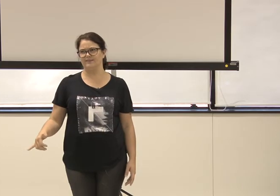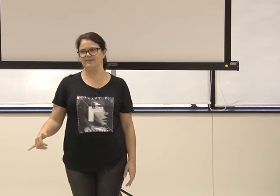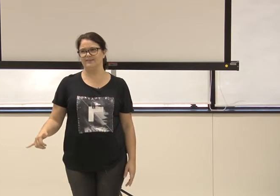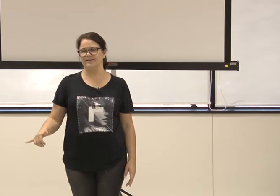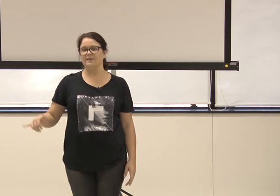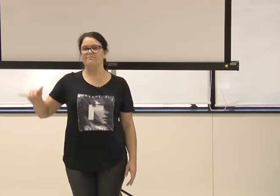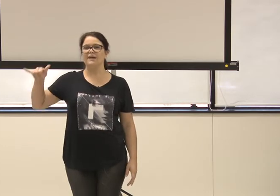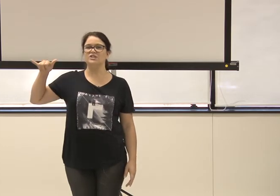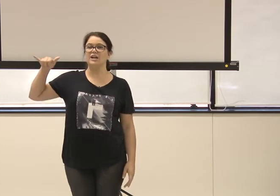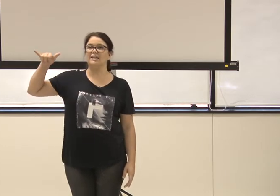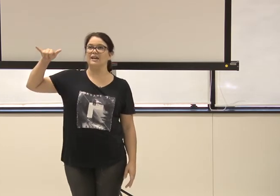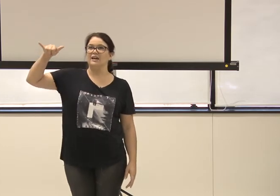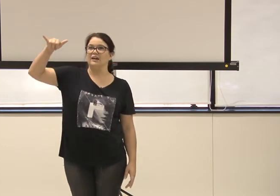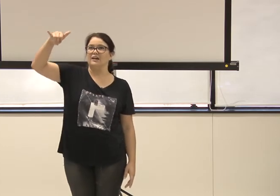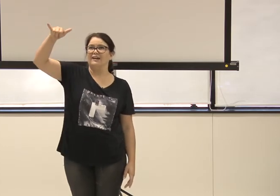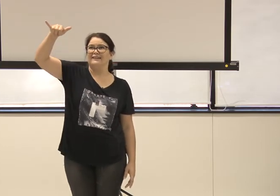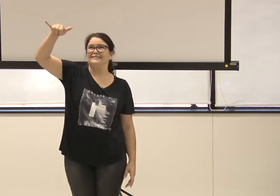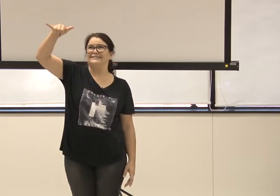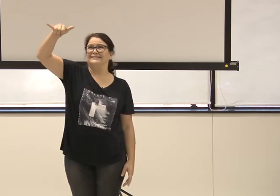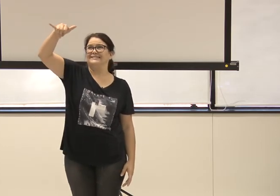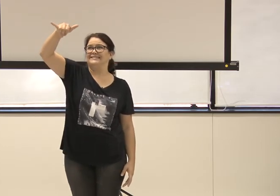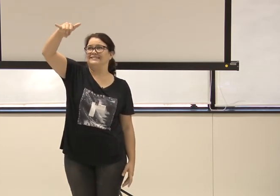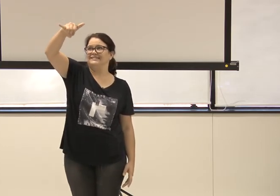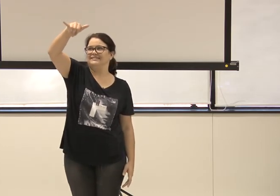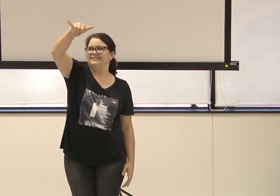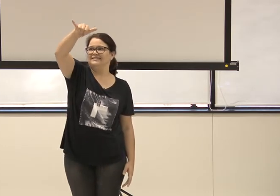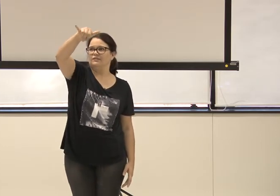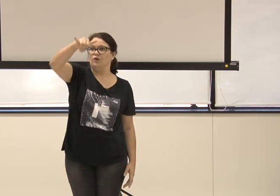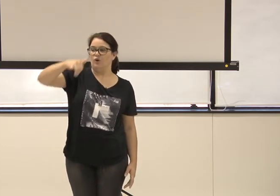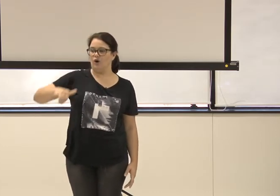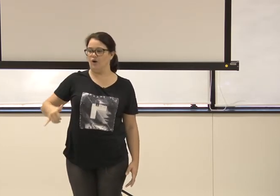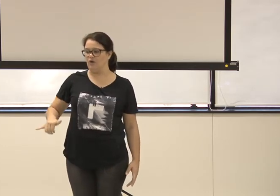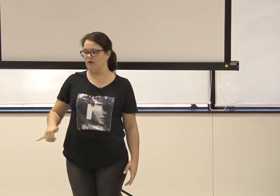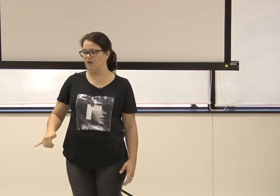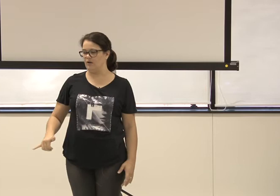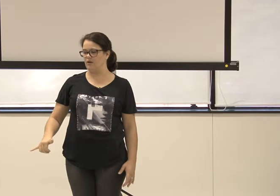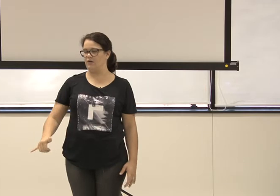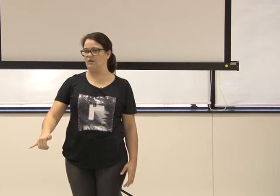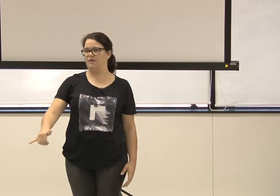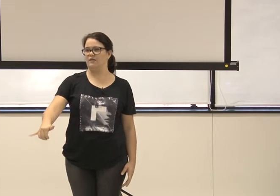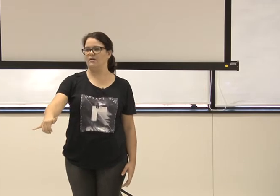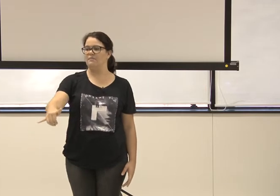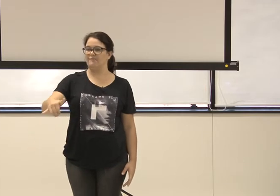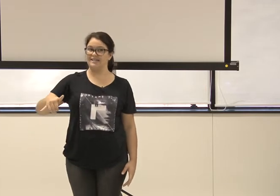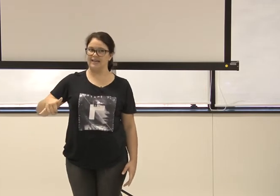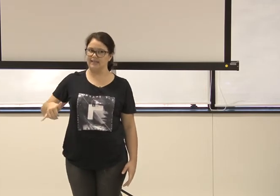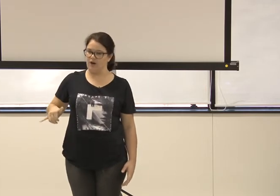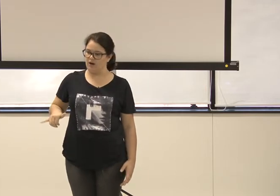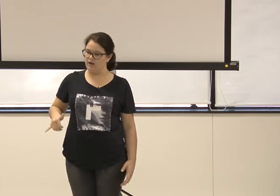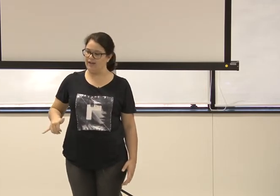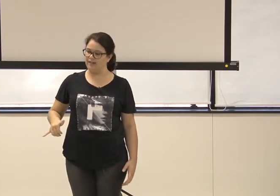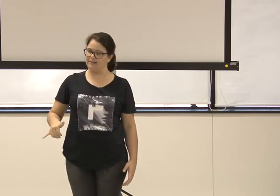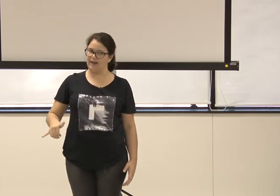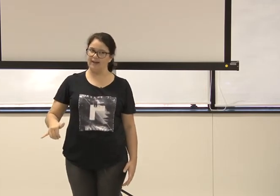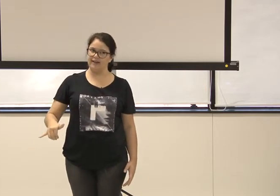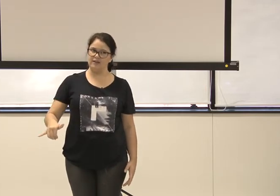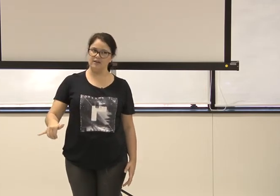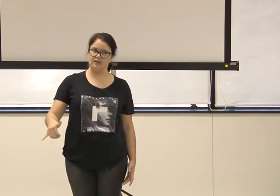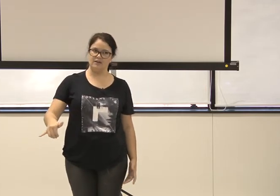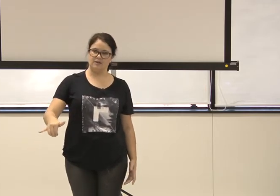Aí, Mas olha aqui. É, mas só não, mas ele quer decolar, Ou- não tem problema. Mas aí, ó, ele está em... Não,